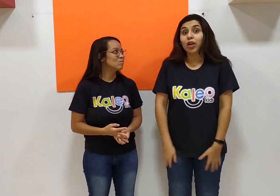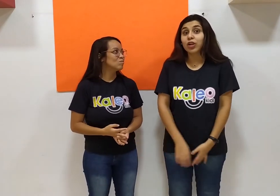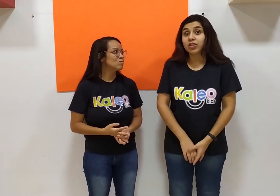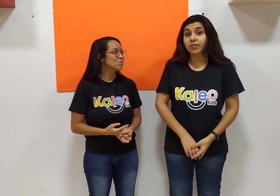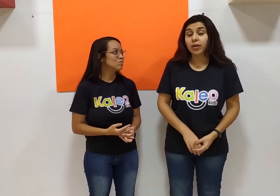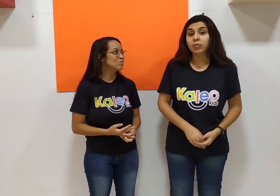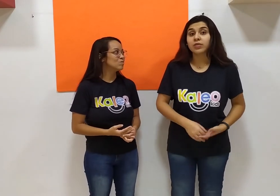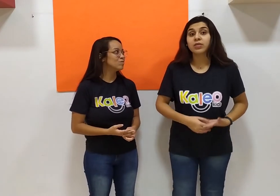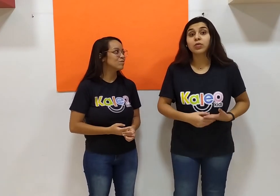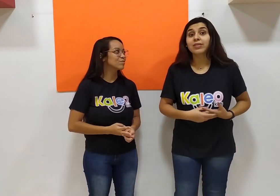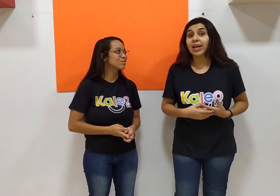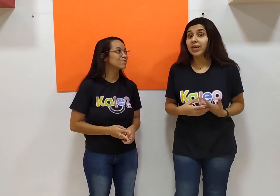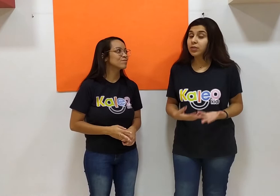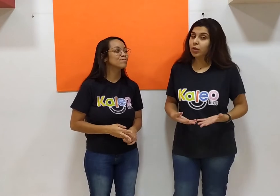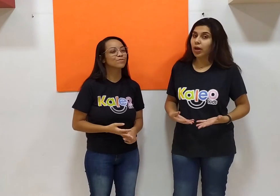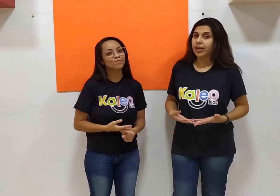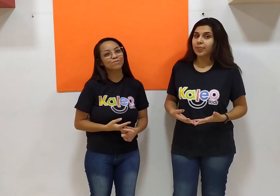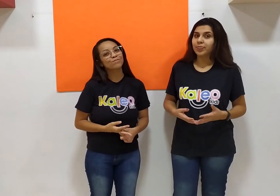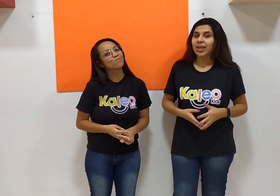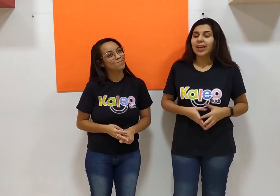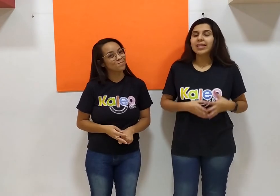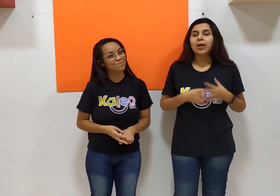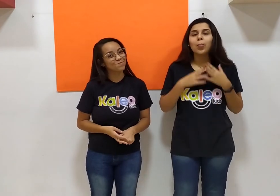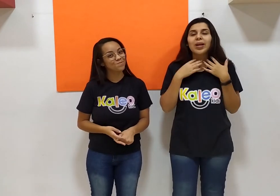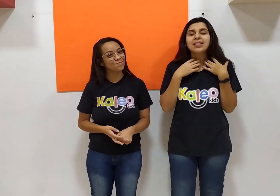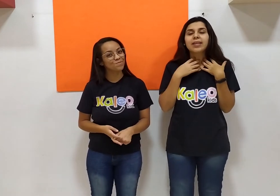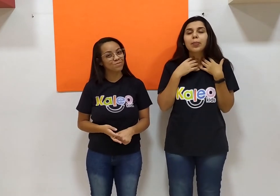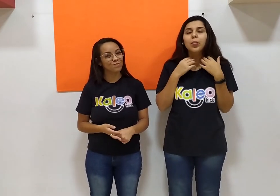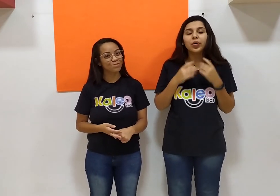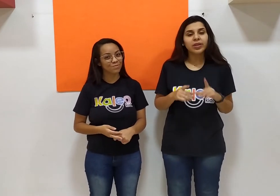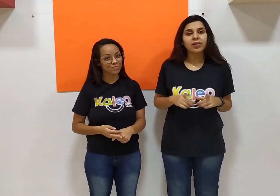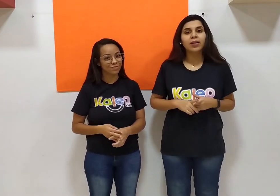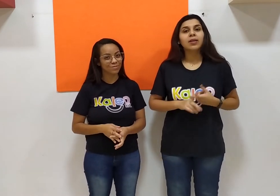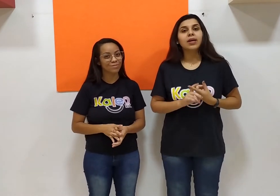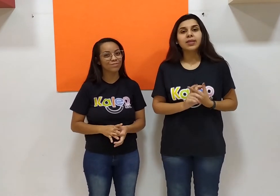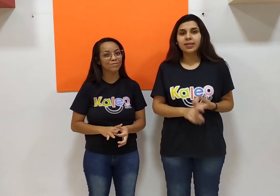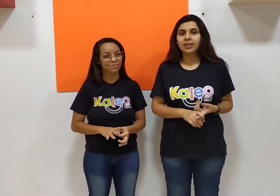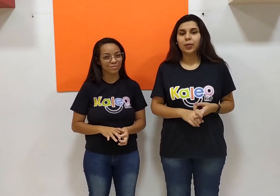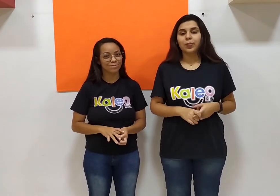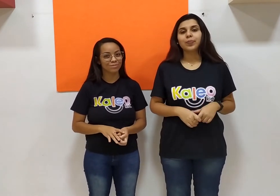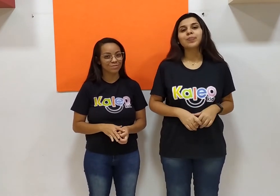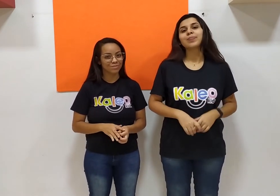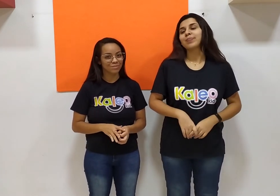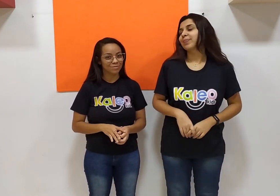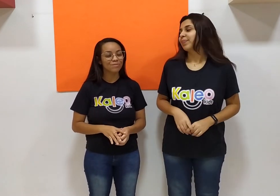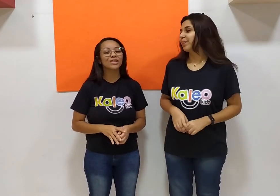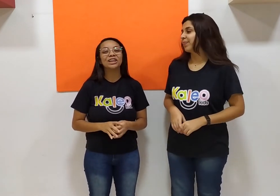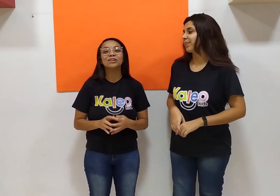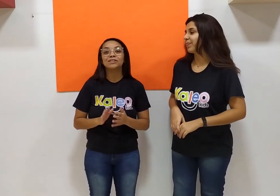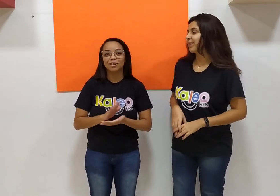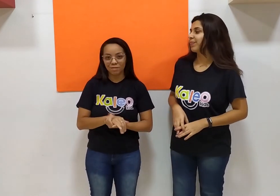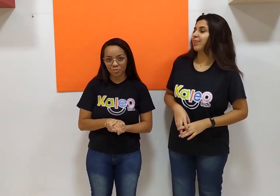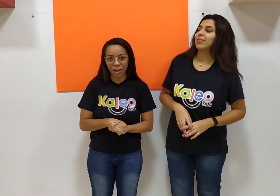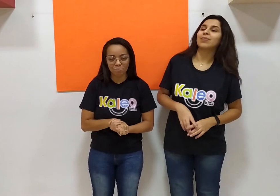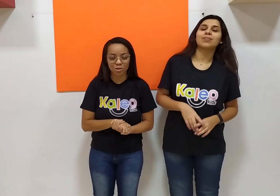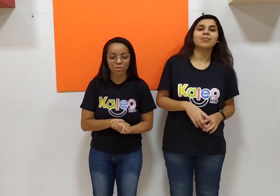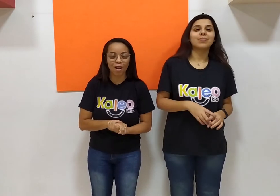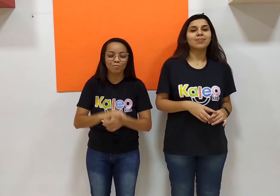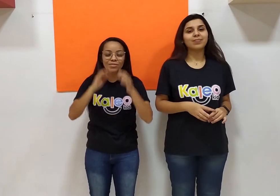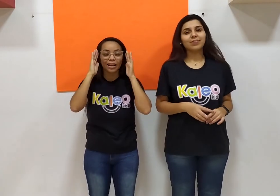Nós vamos escutar a história. Então, prestem muita atenção. Então, vamos lá, pessoal. A